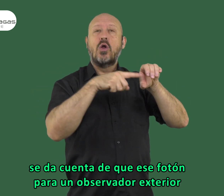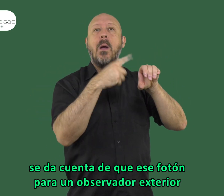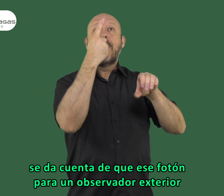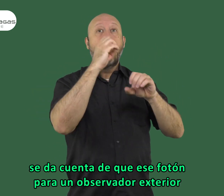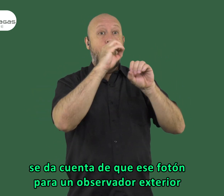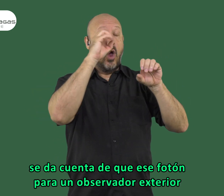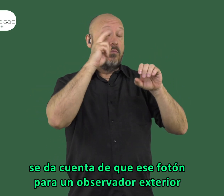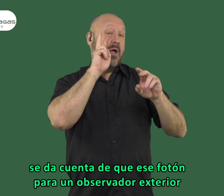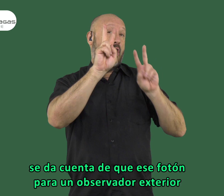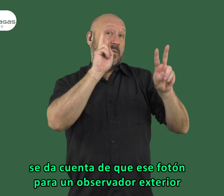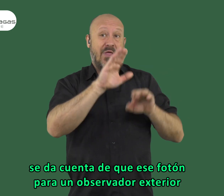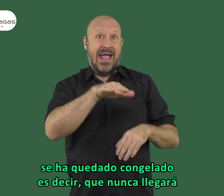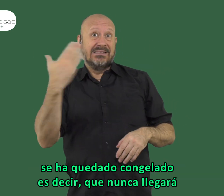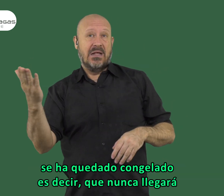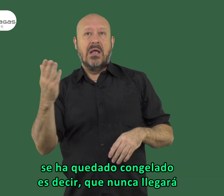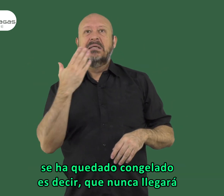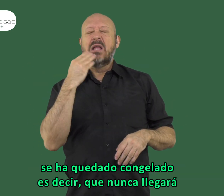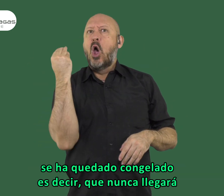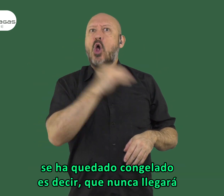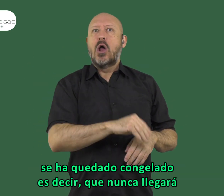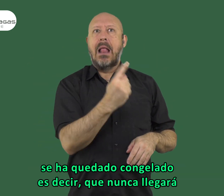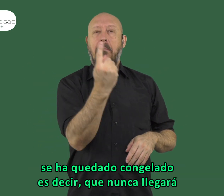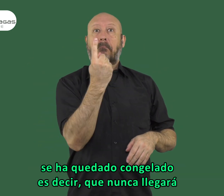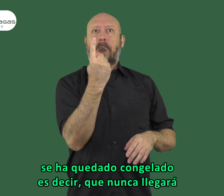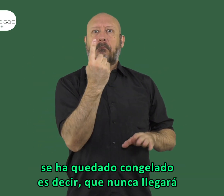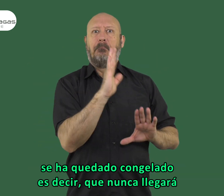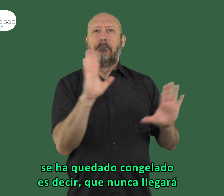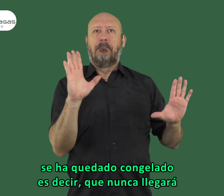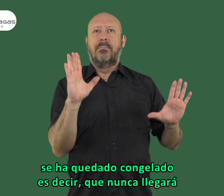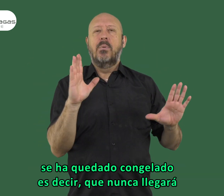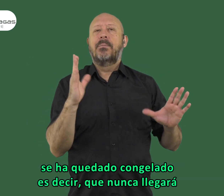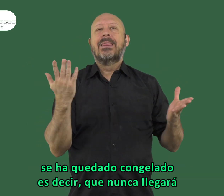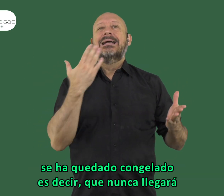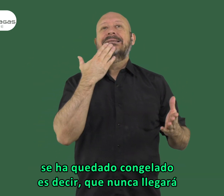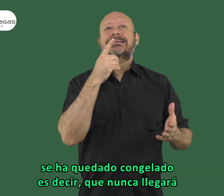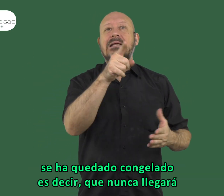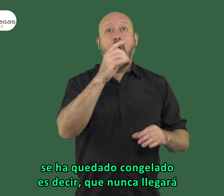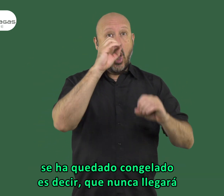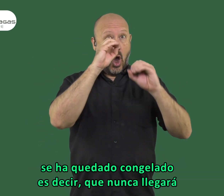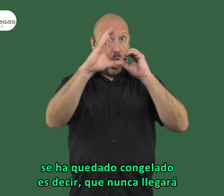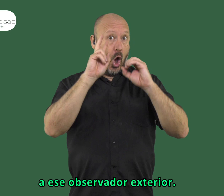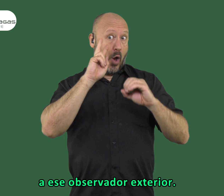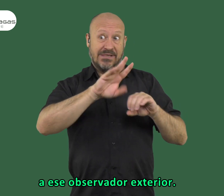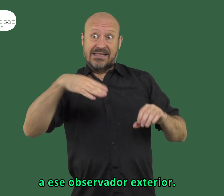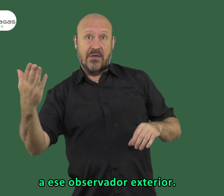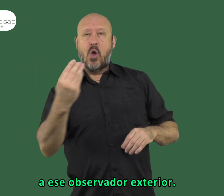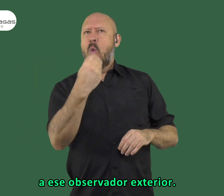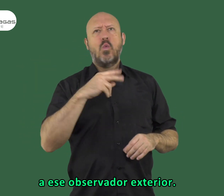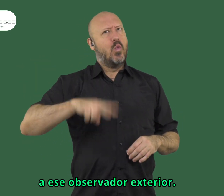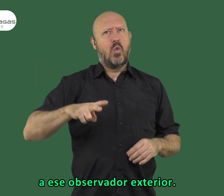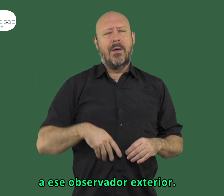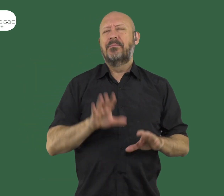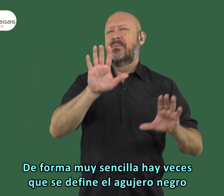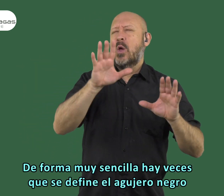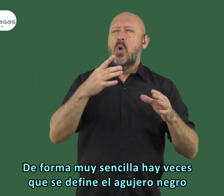ese fotón, para un observador exterior, se ha quedado congelado. Es decir, que nunca llegará a ese observador